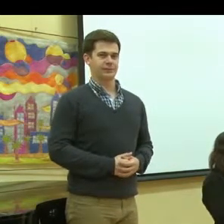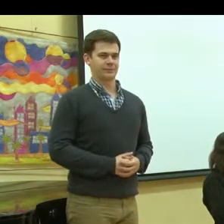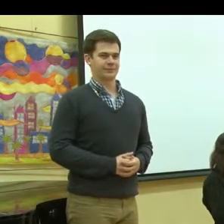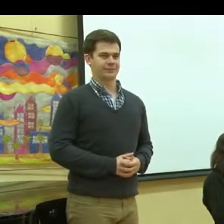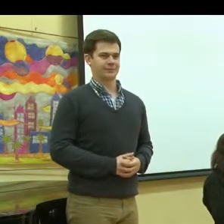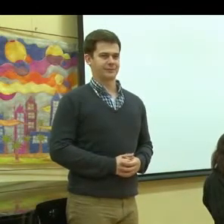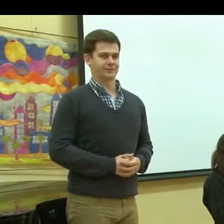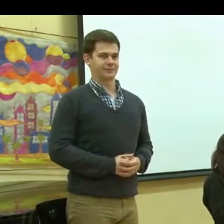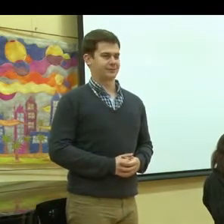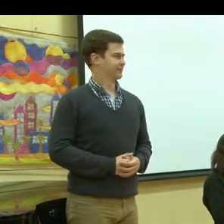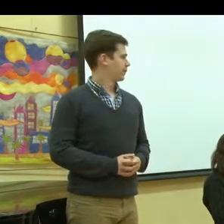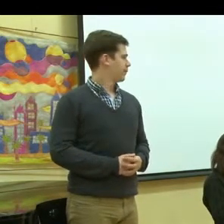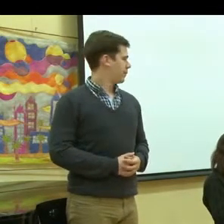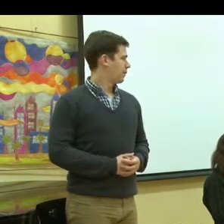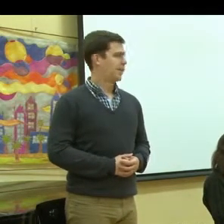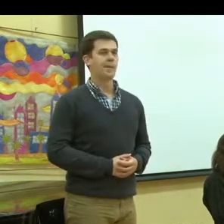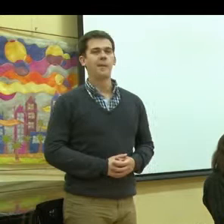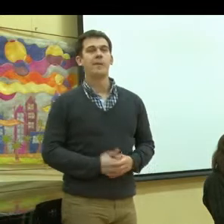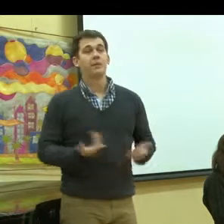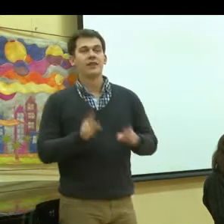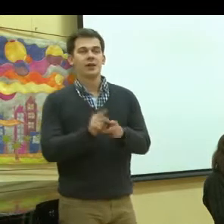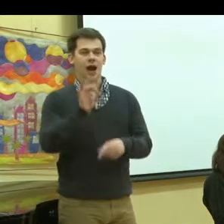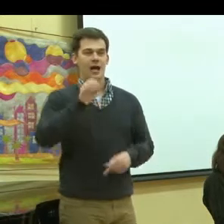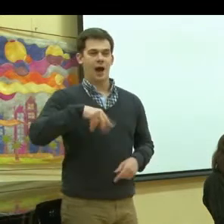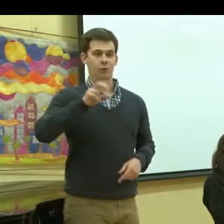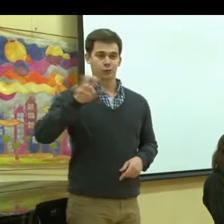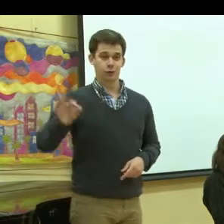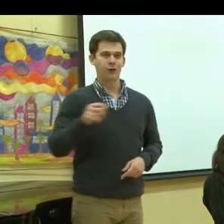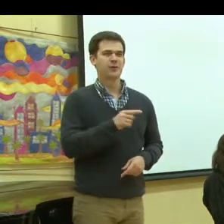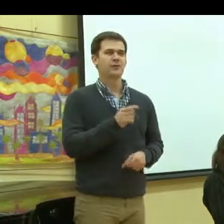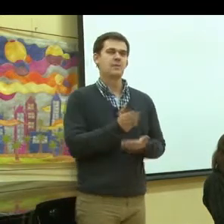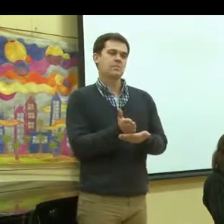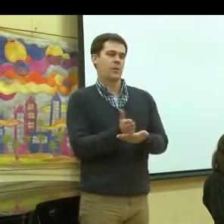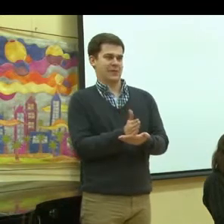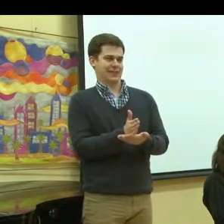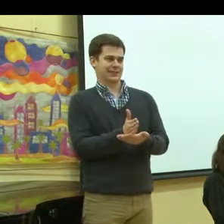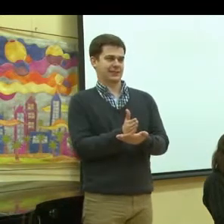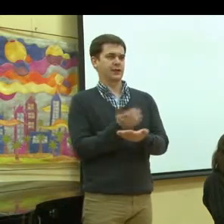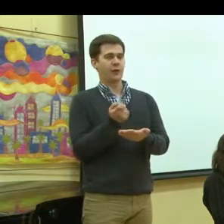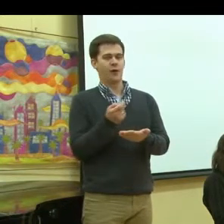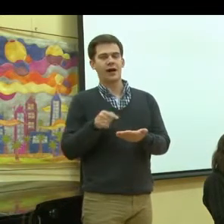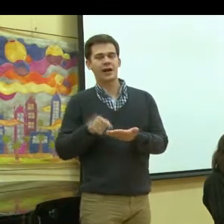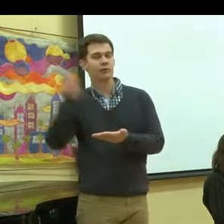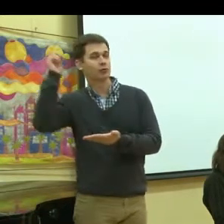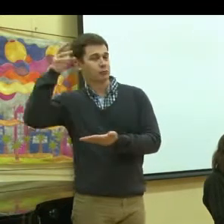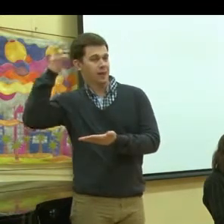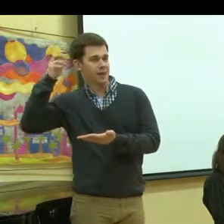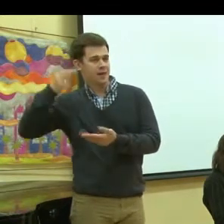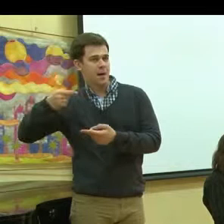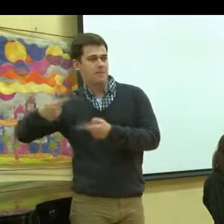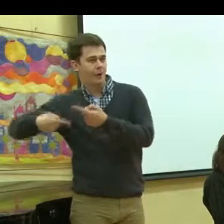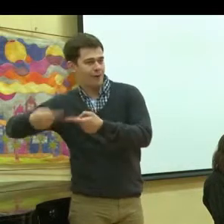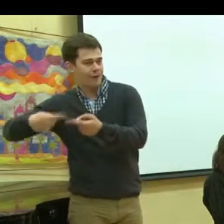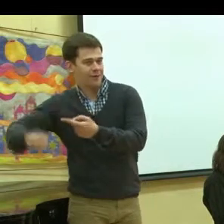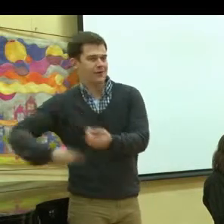con el aborigen argentino. Gaucho to taka mieszanka między właśnie potomkami Hiszpanów,